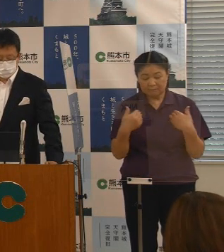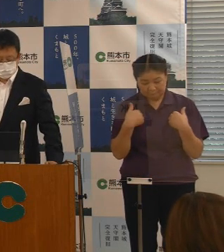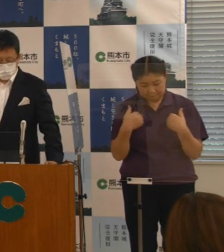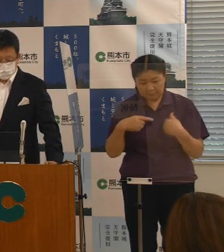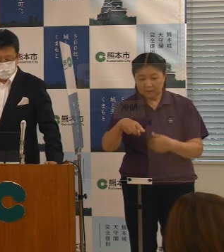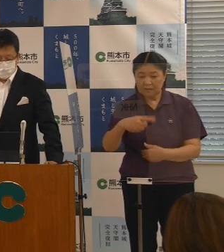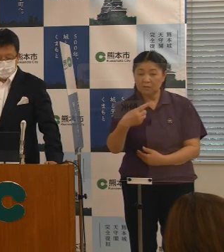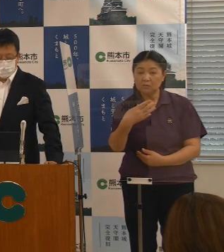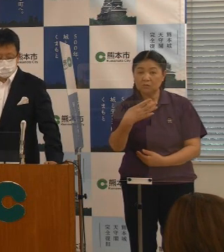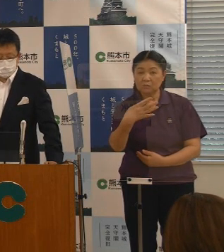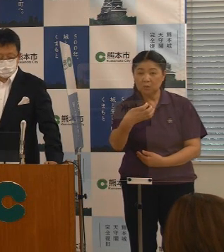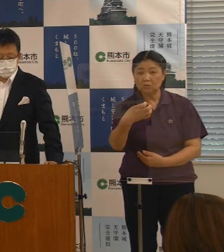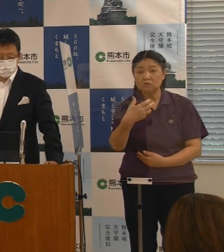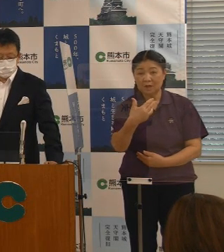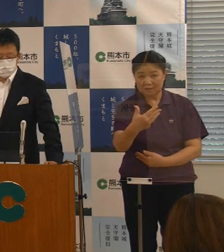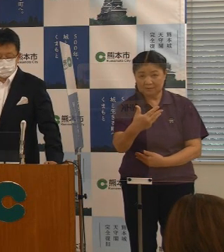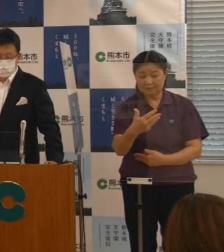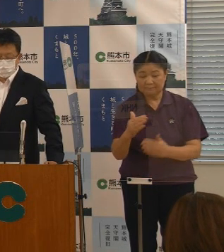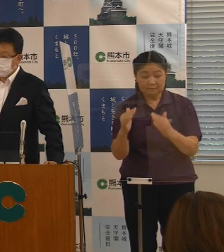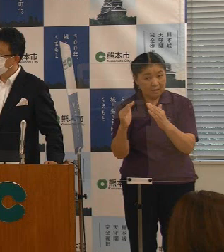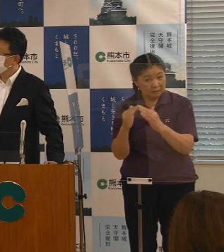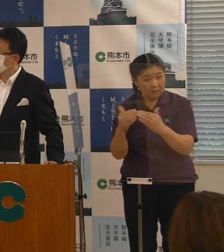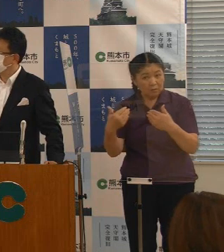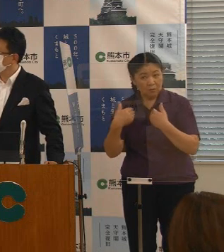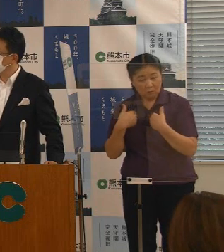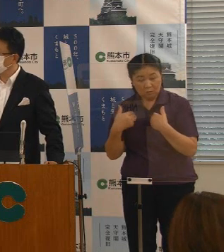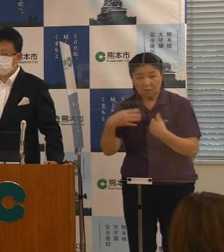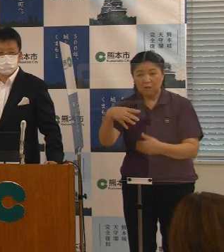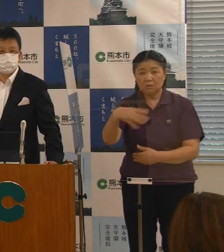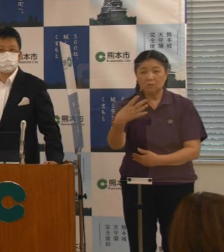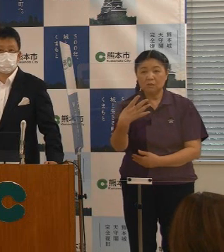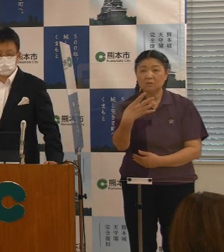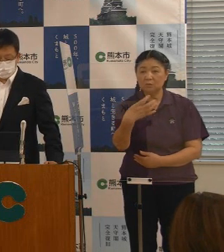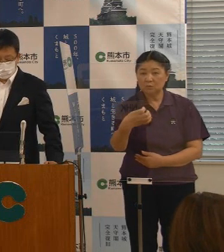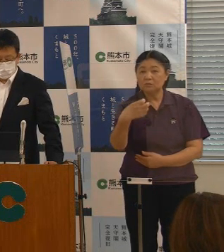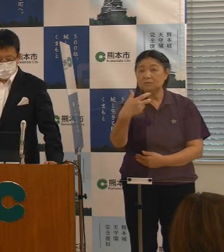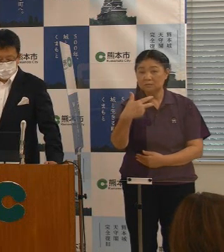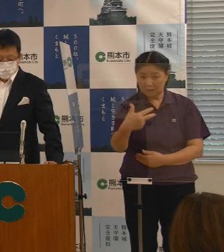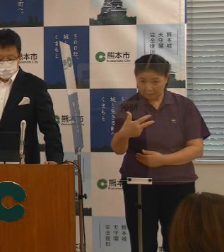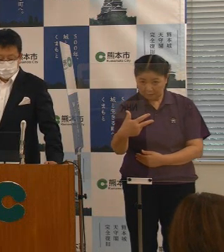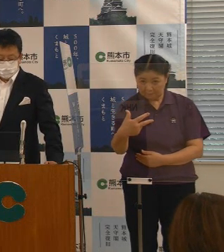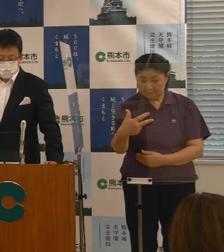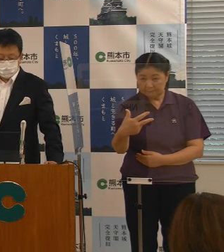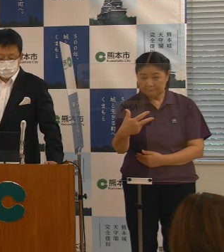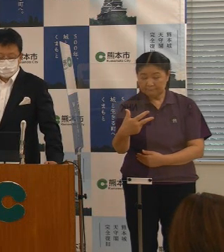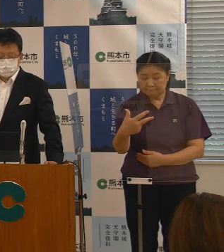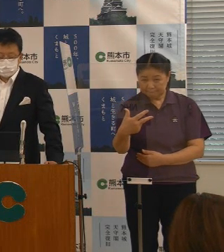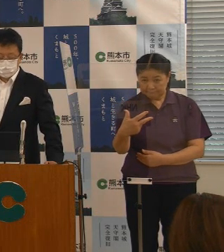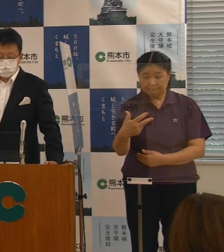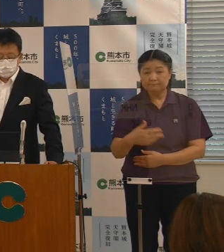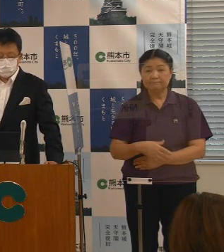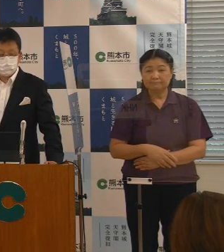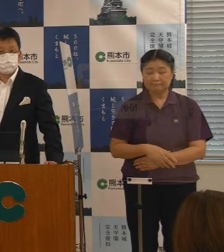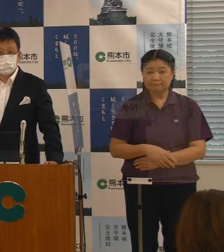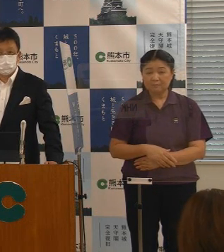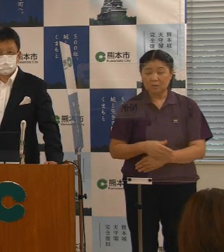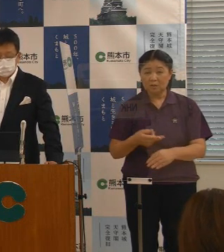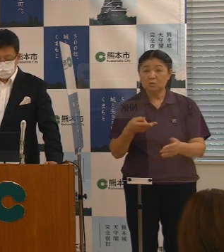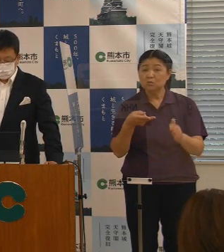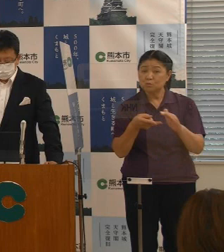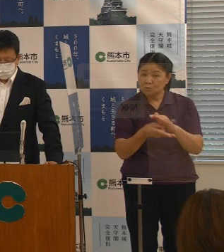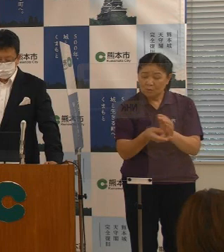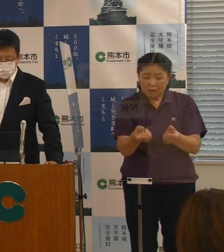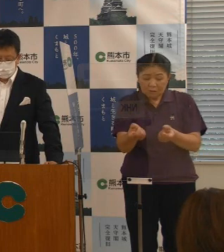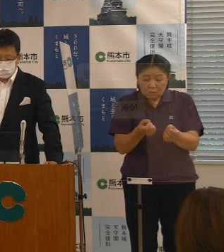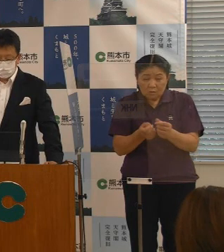148名、自宅療養が447名となっておりまして、入院等